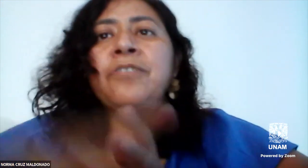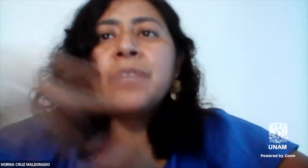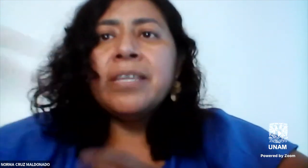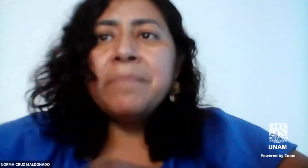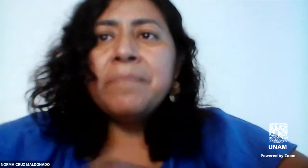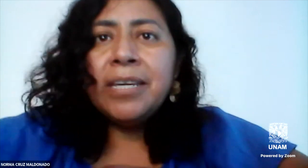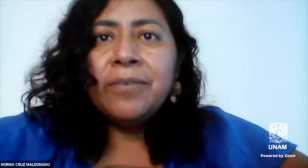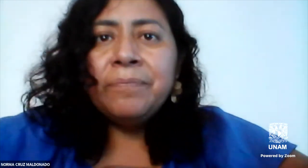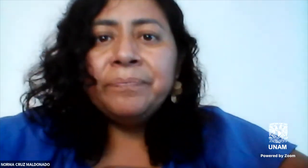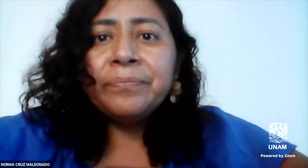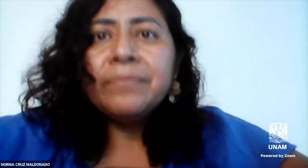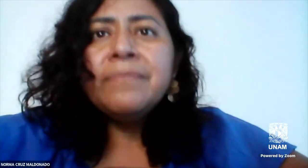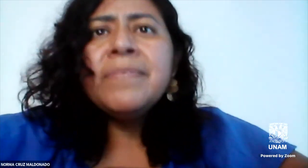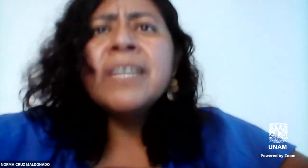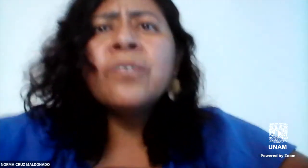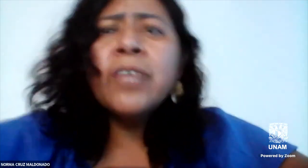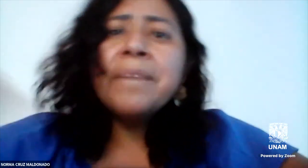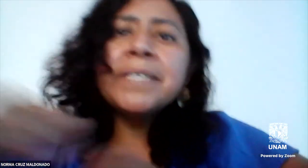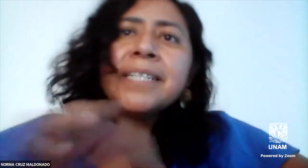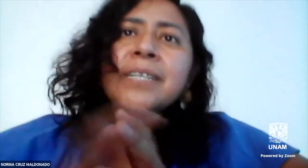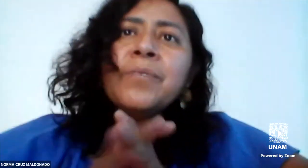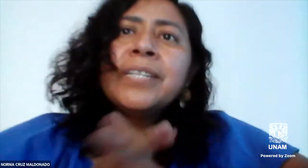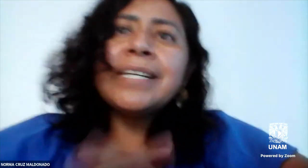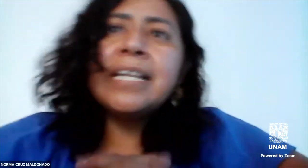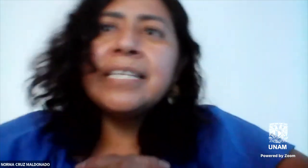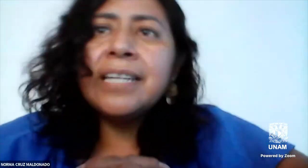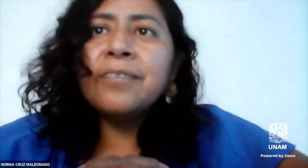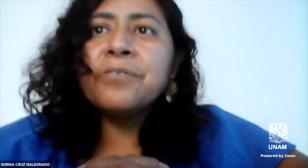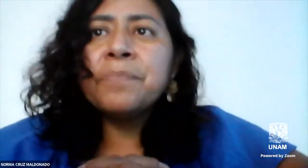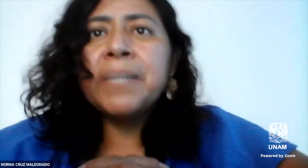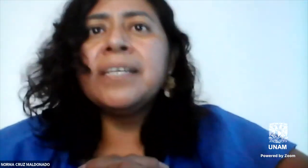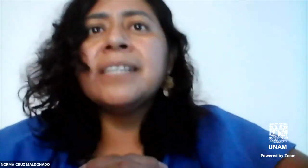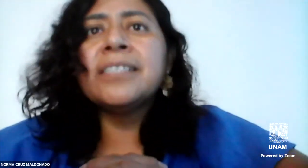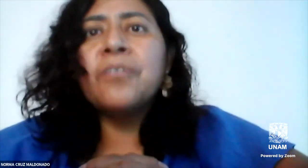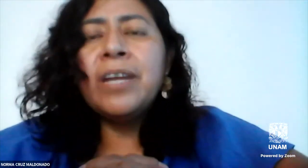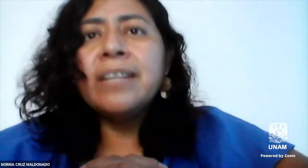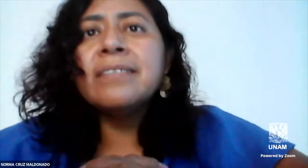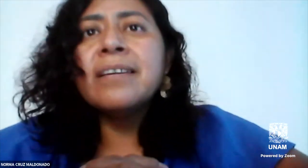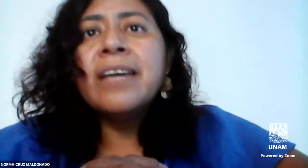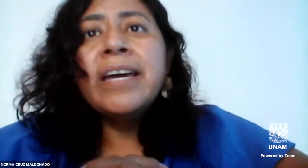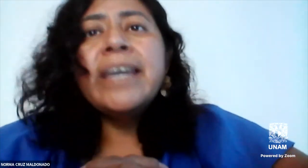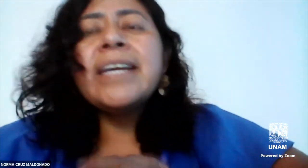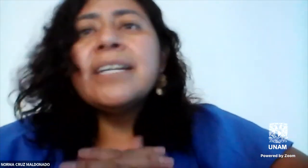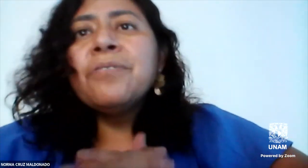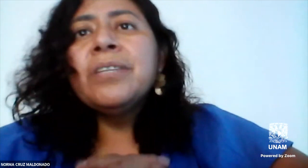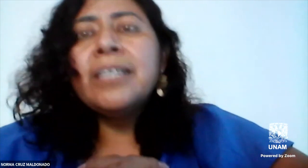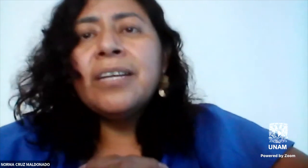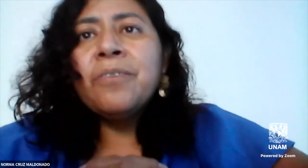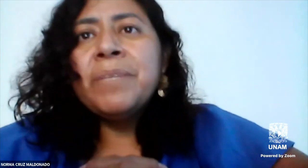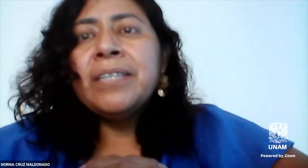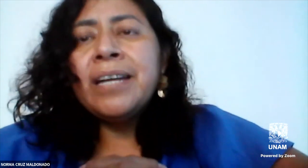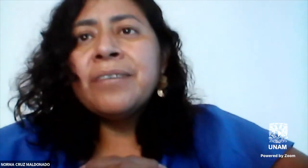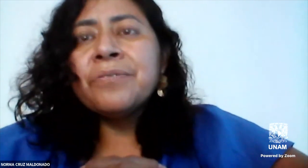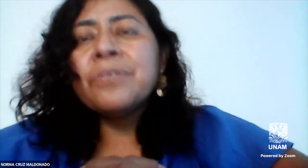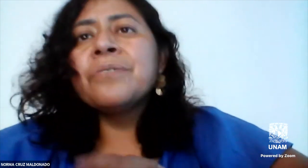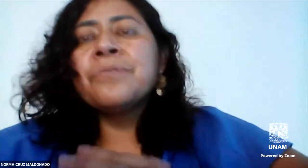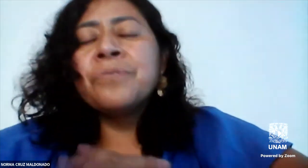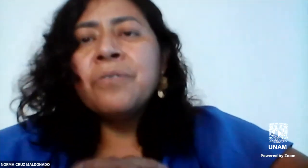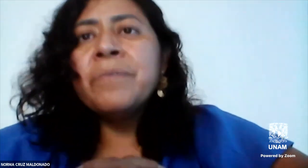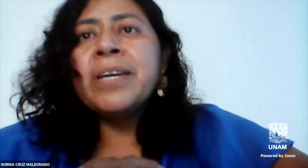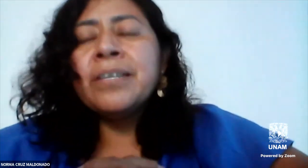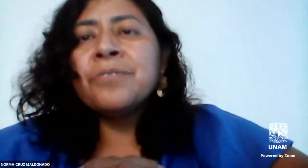DIF Ciudad de México. Toda vez que se encuentran realizando sus prácticas escolares, en caso de tener